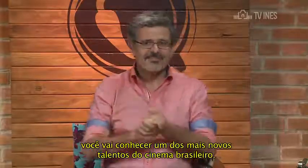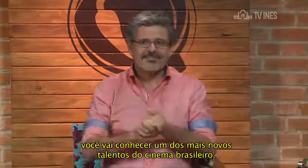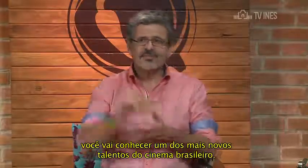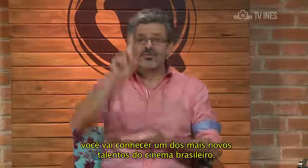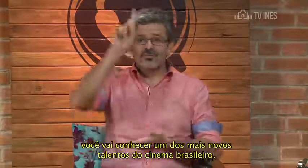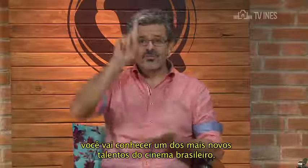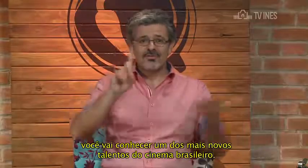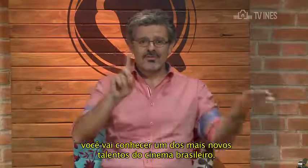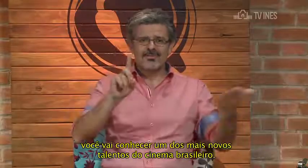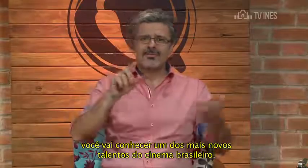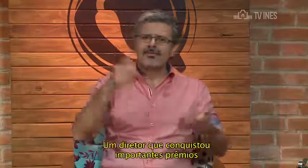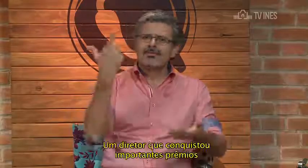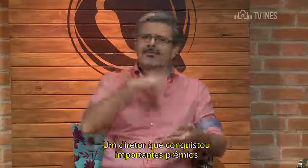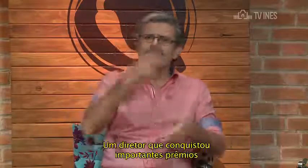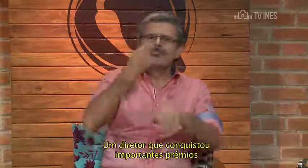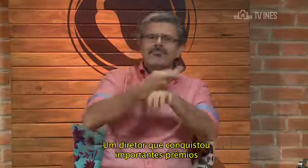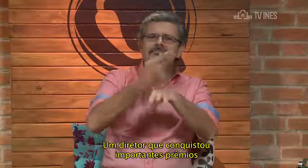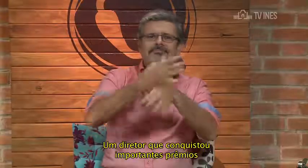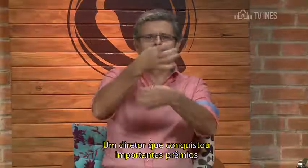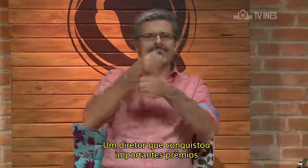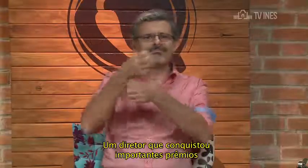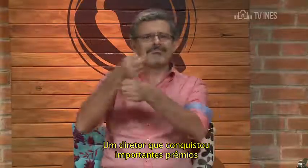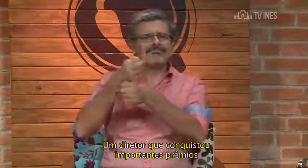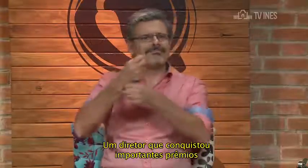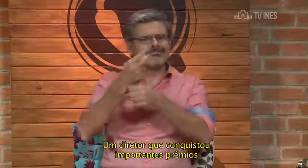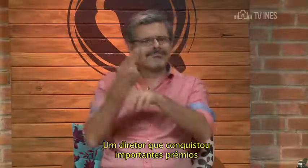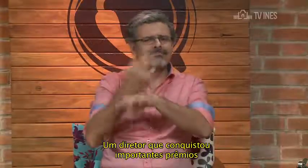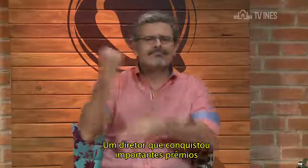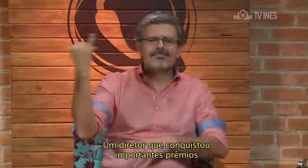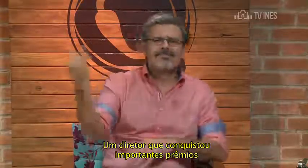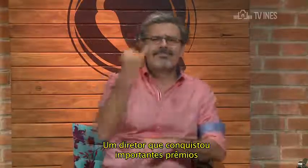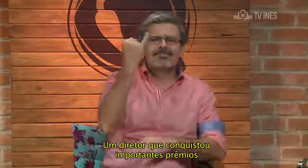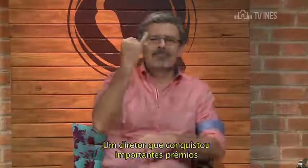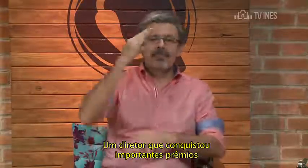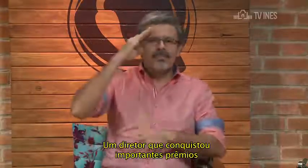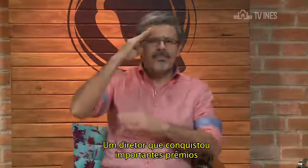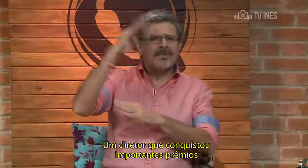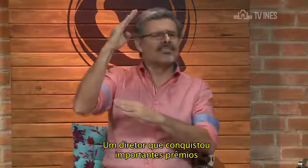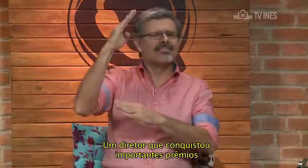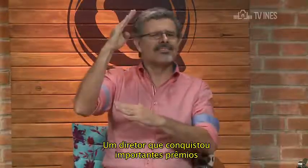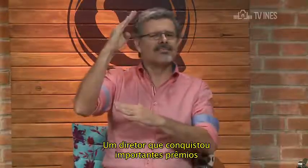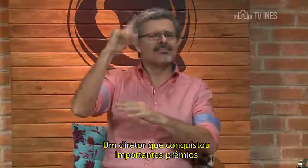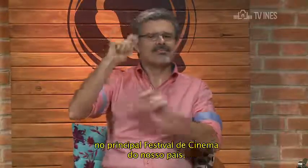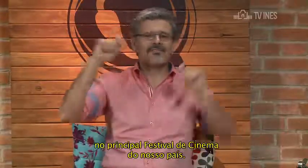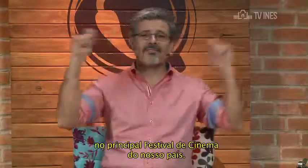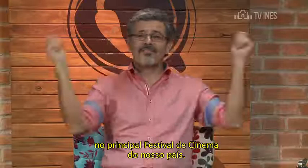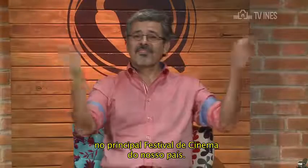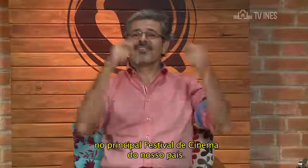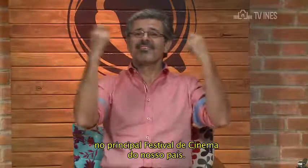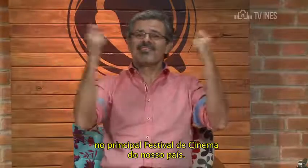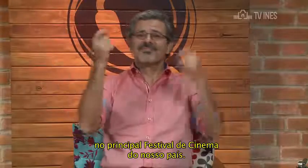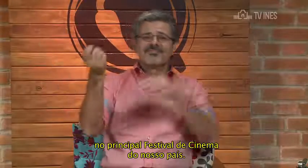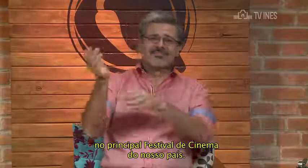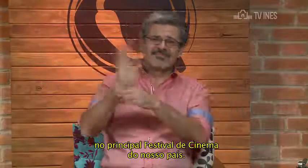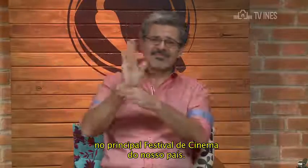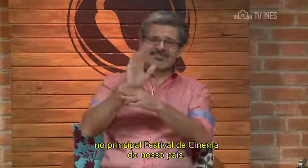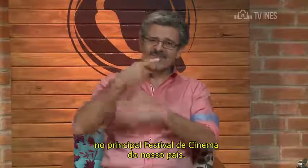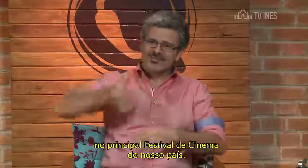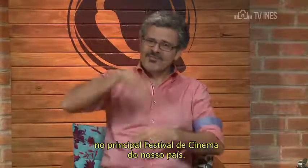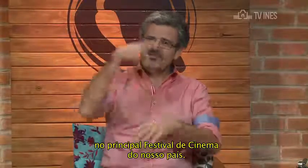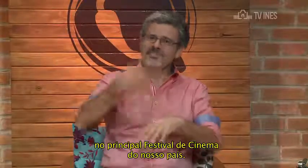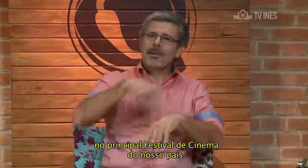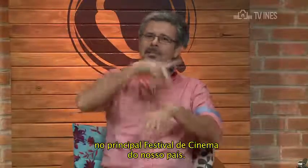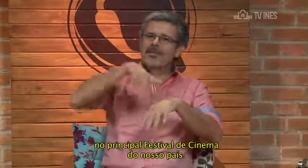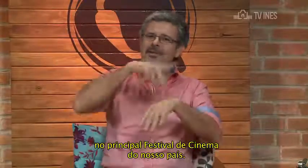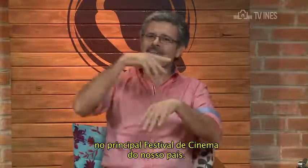brasileiro. Um diretor que conquistou importantes prêmios no principal